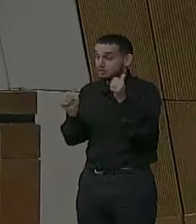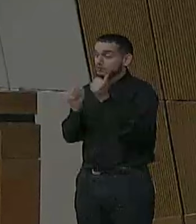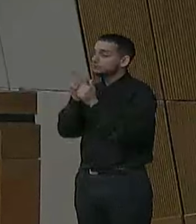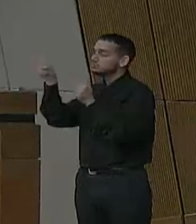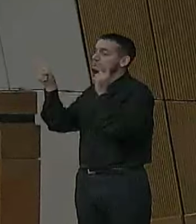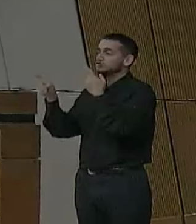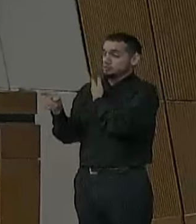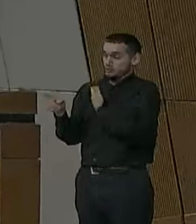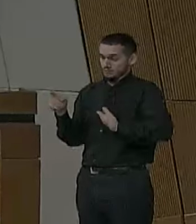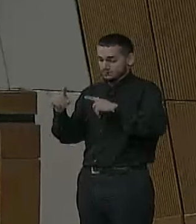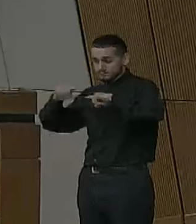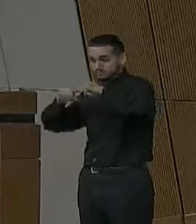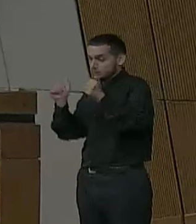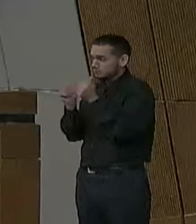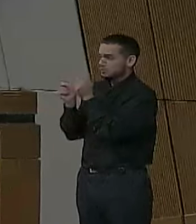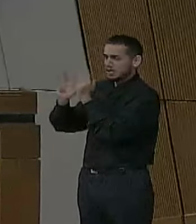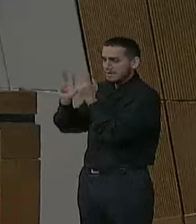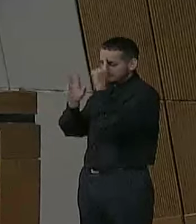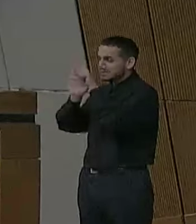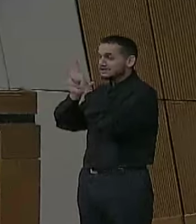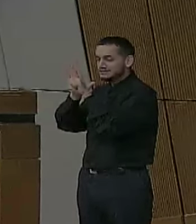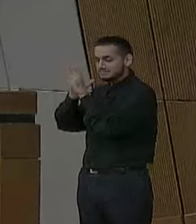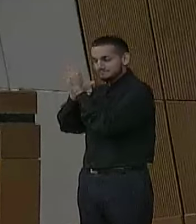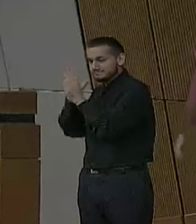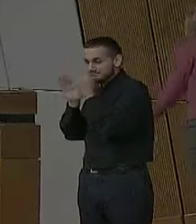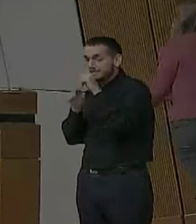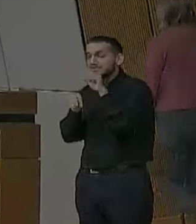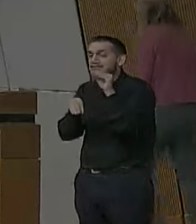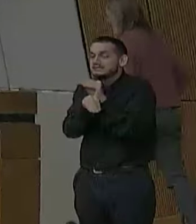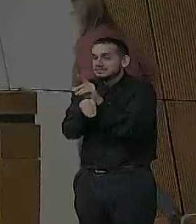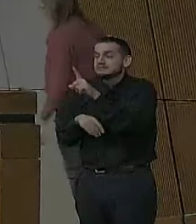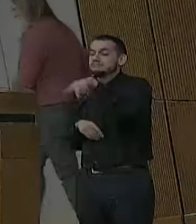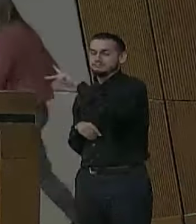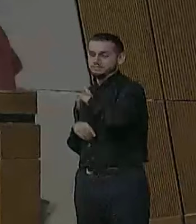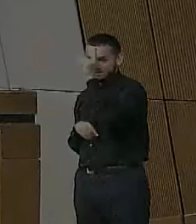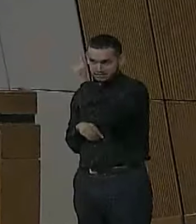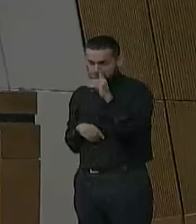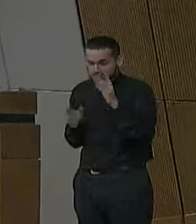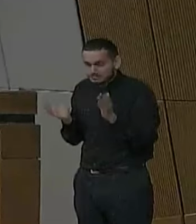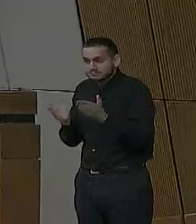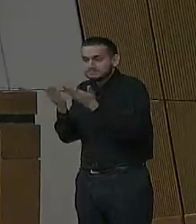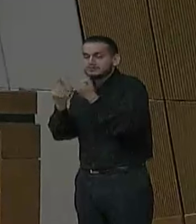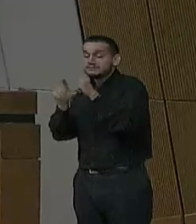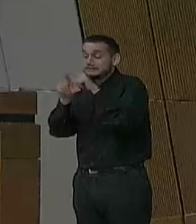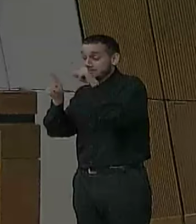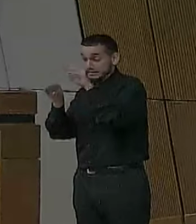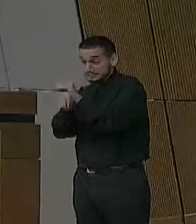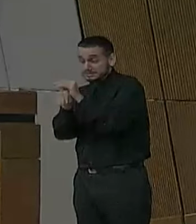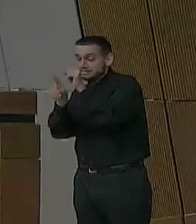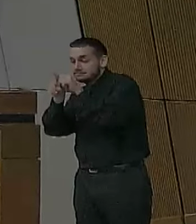capacitación, para aplicar enseñanzas a personas con discapacidad con énfasis